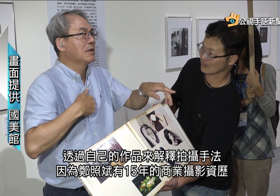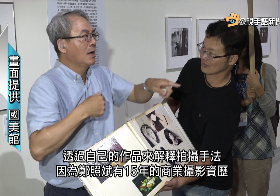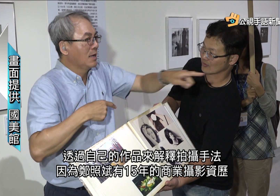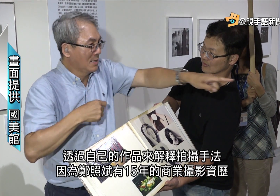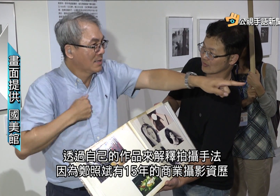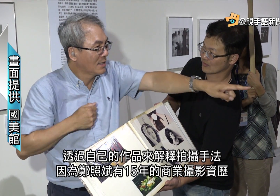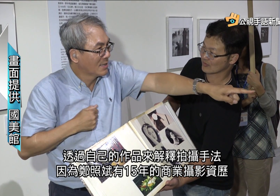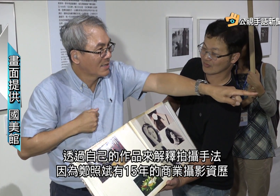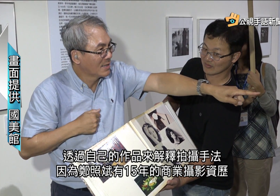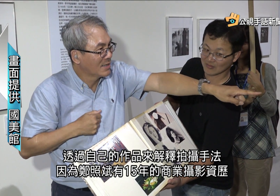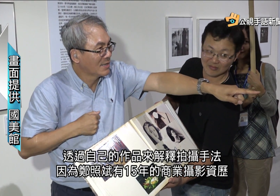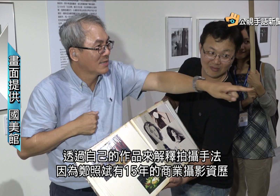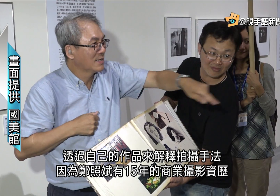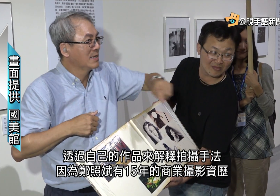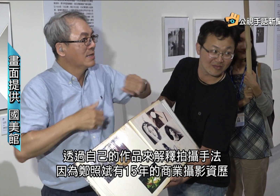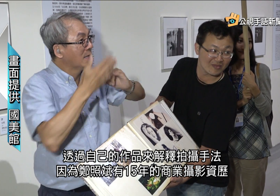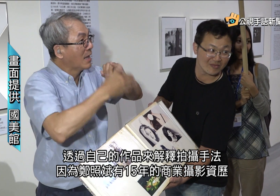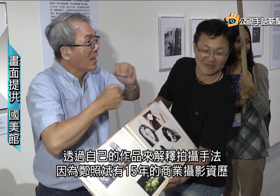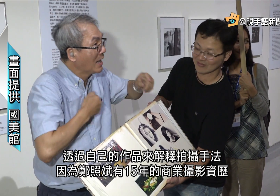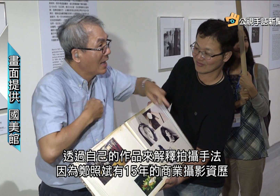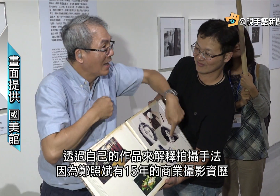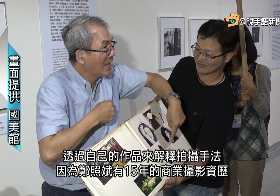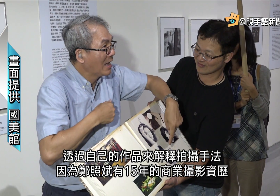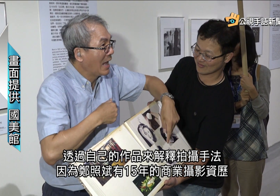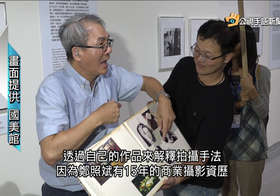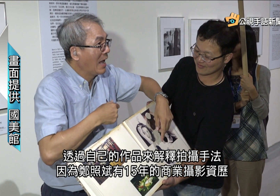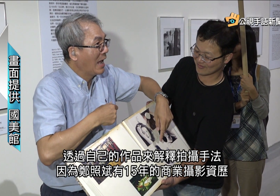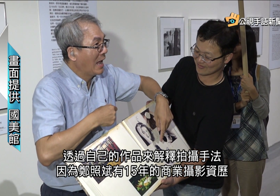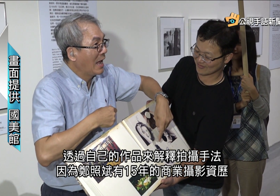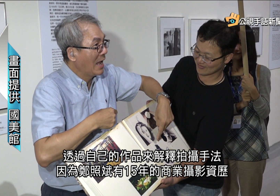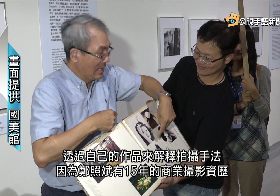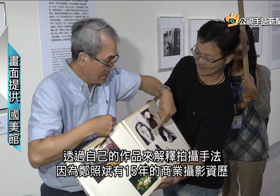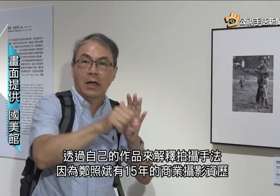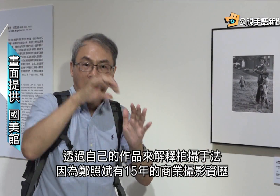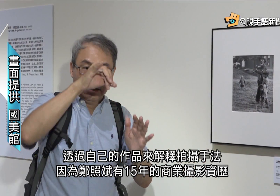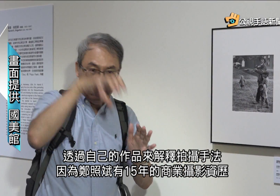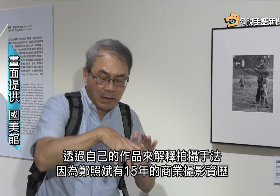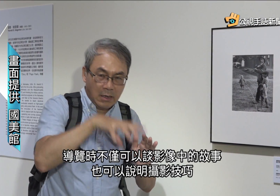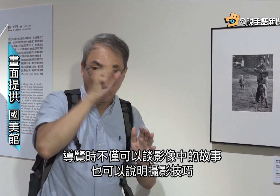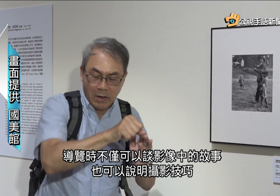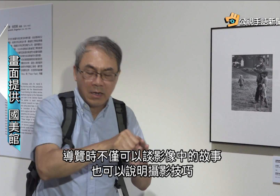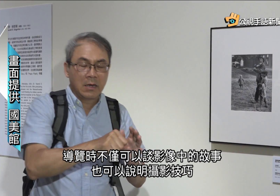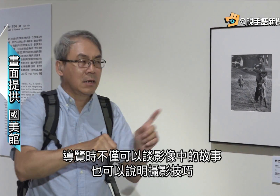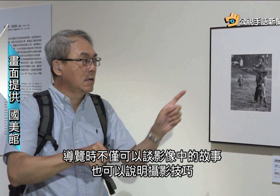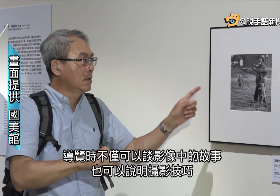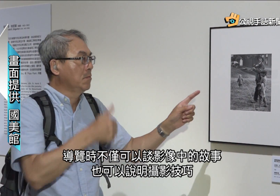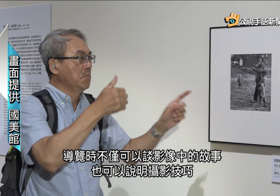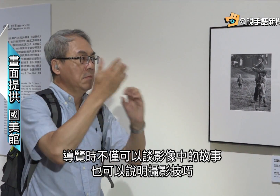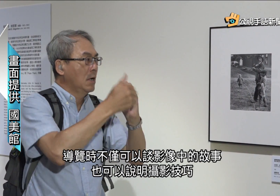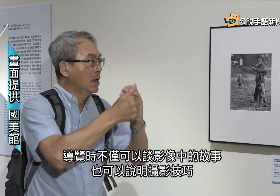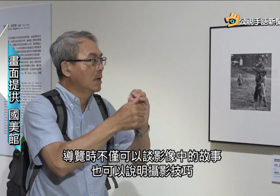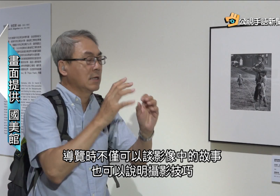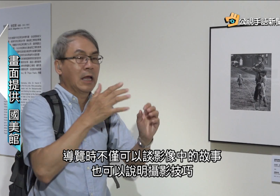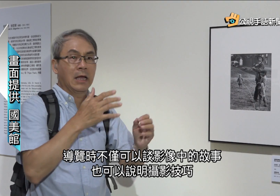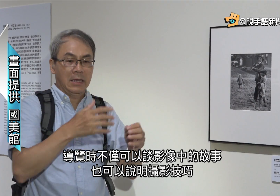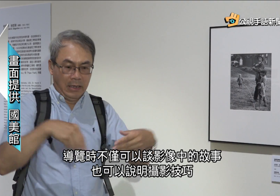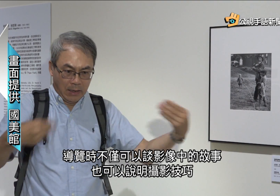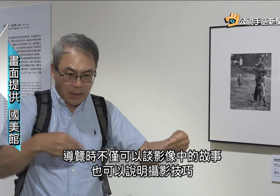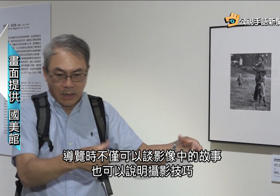释拍摄手法。因为郑兆斌有15年的商业摄影资历，导览时不仅可以谈影像中的故事，也可以说明